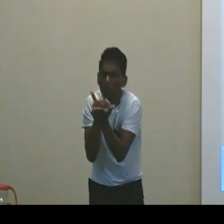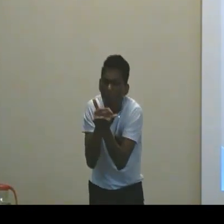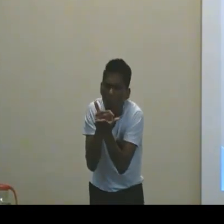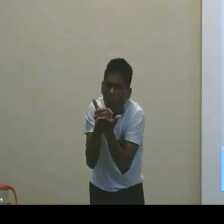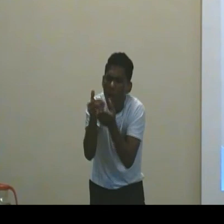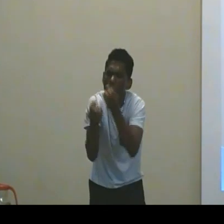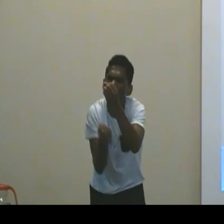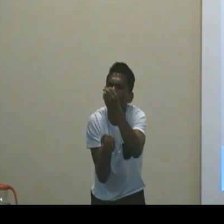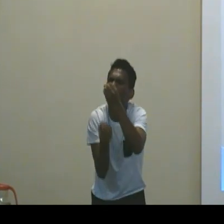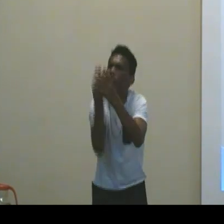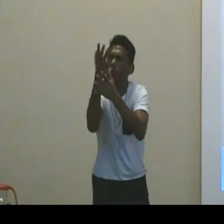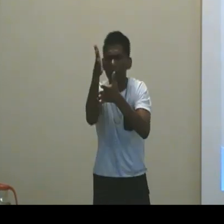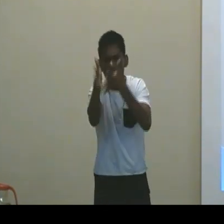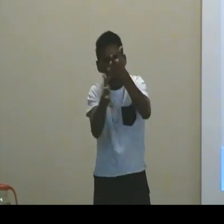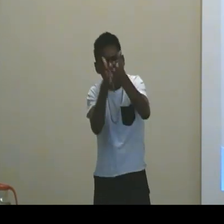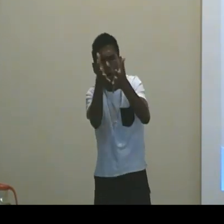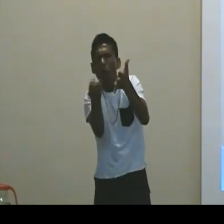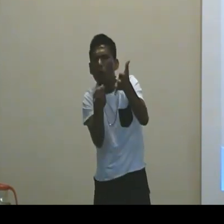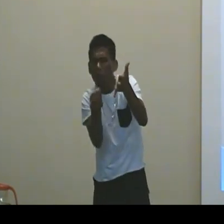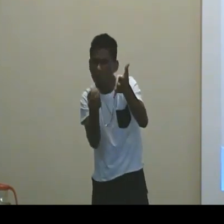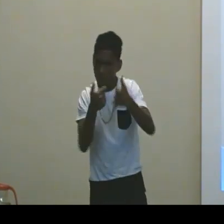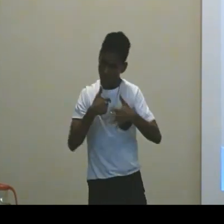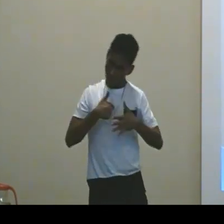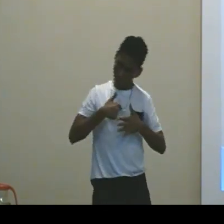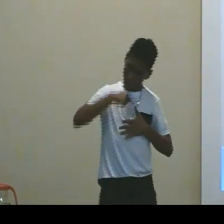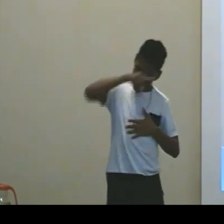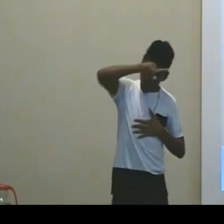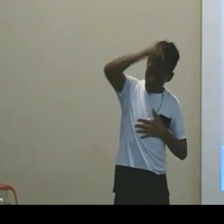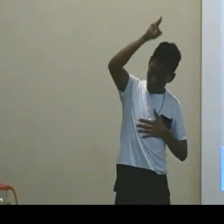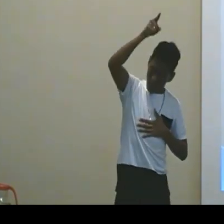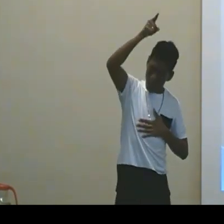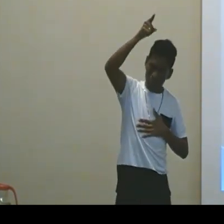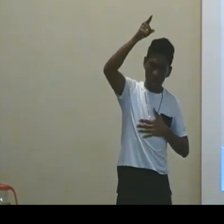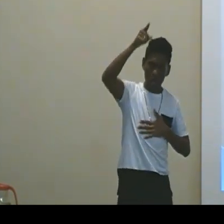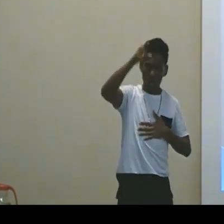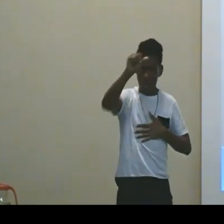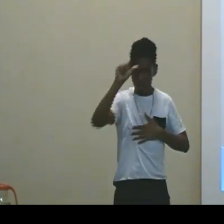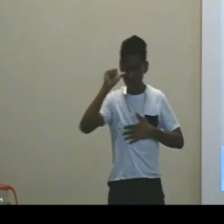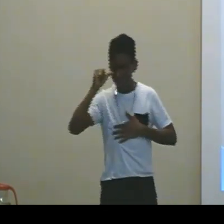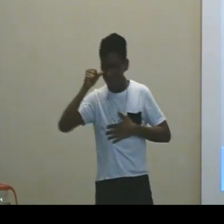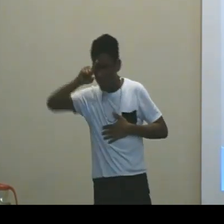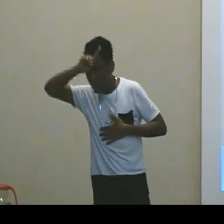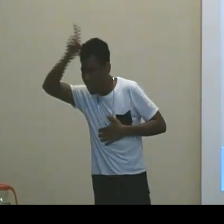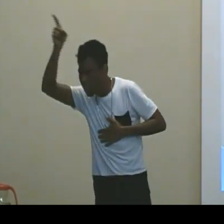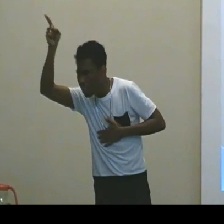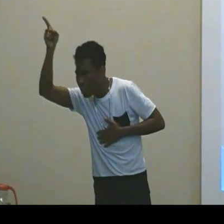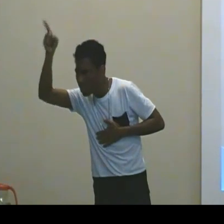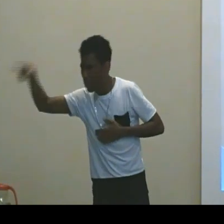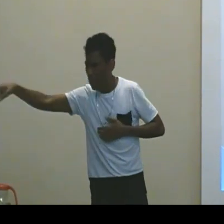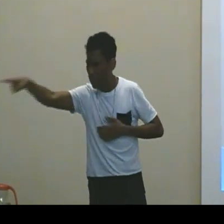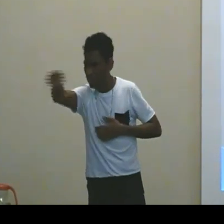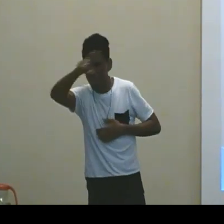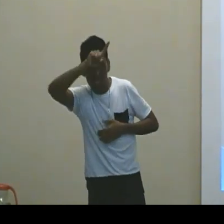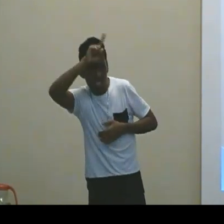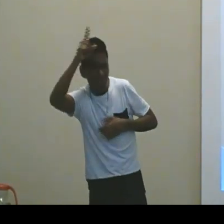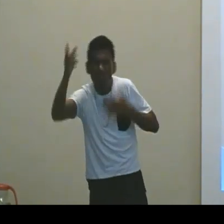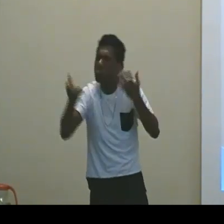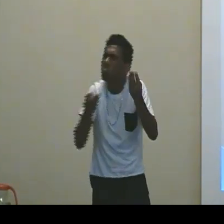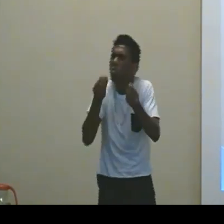temos a Libras, mas como é que ela surgiu? Onde foi que ela começou? Como é que ela é? Foi o Josias que criou? Foi vocês